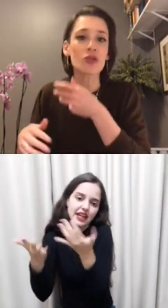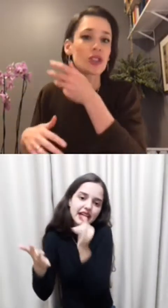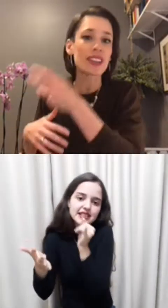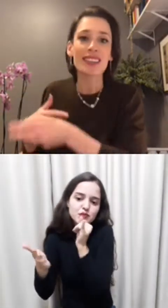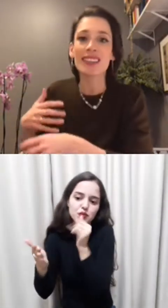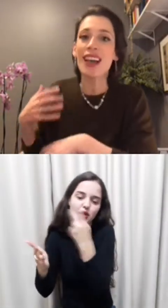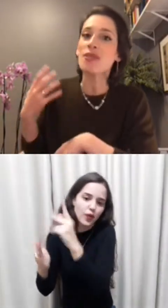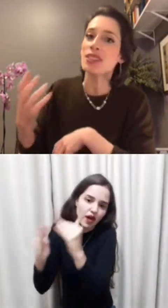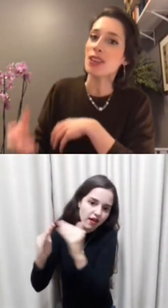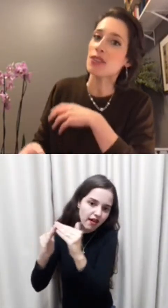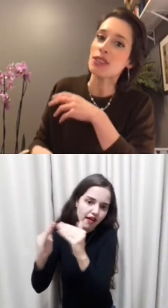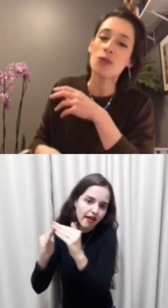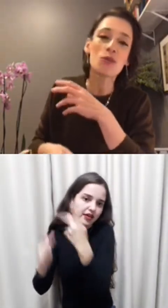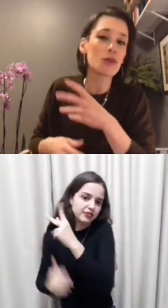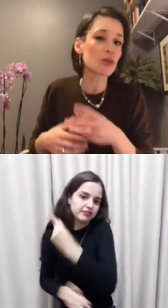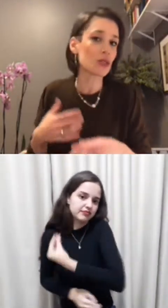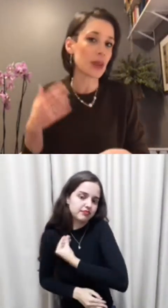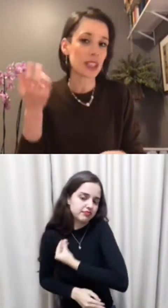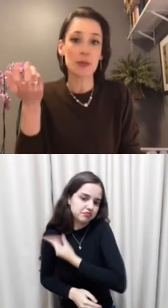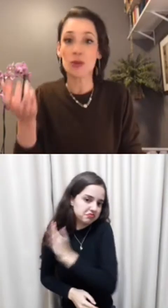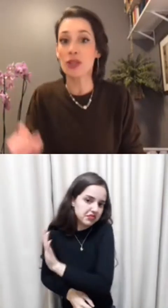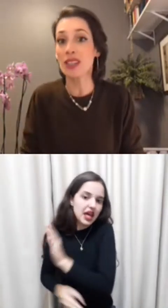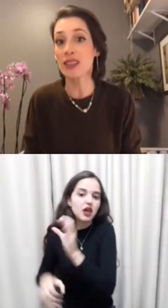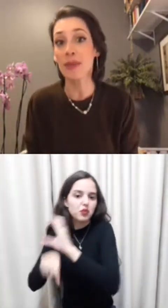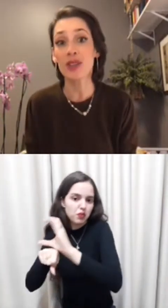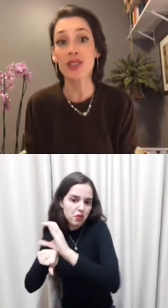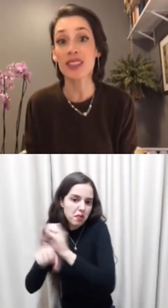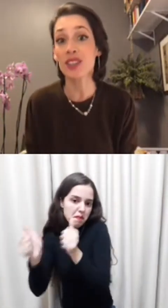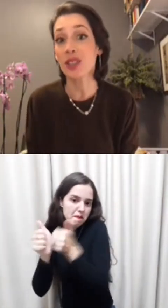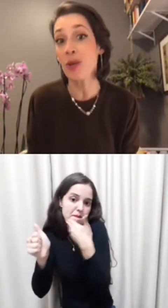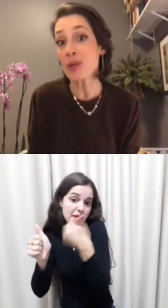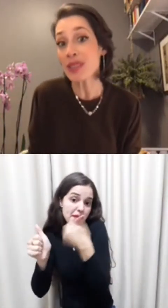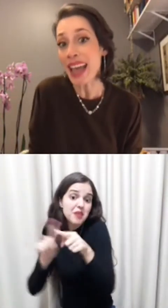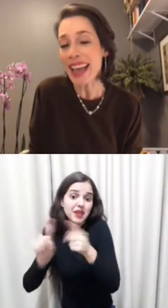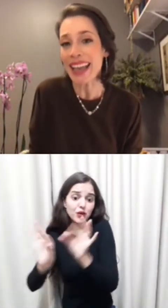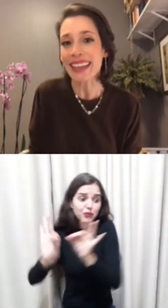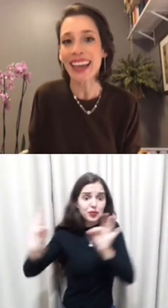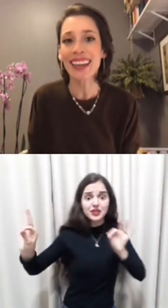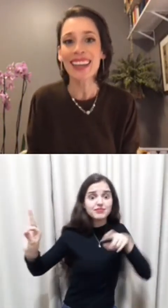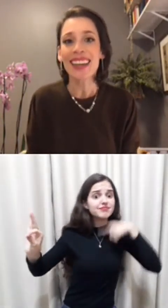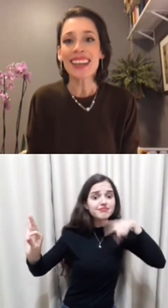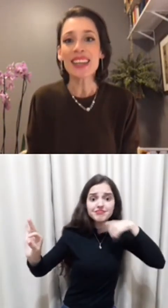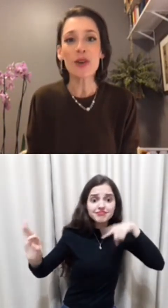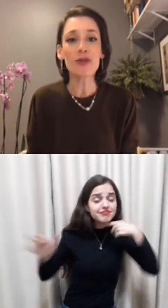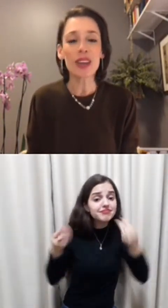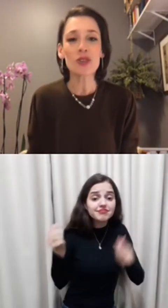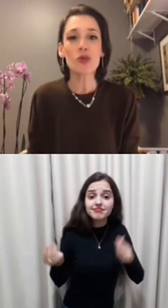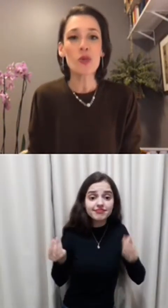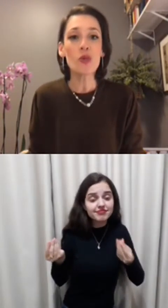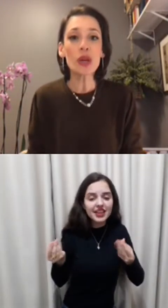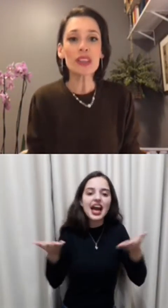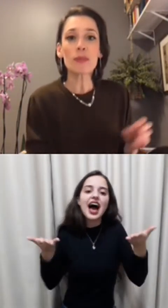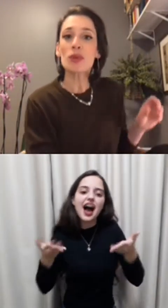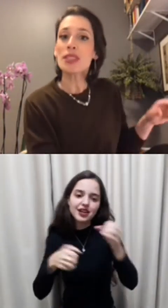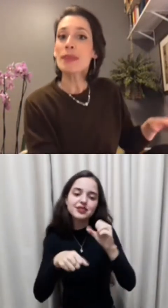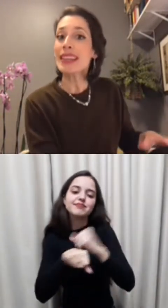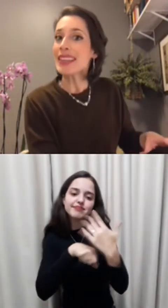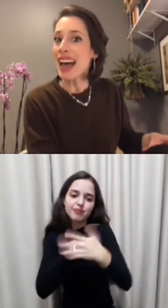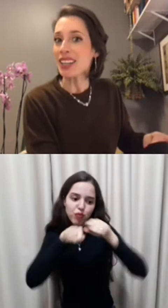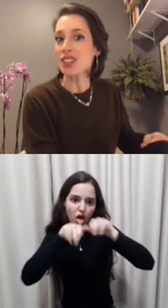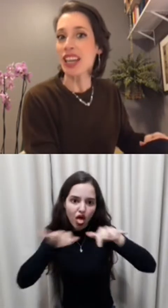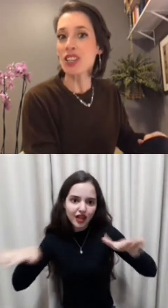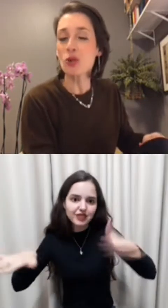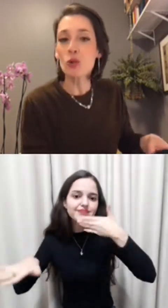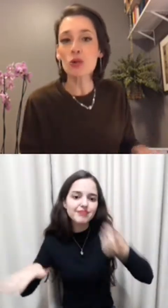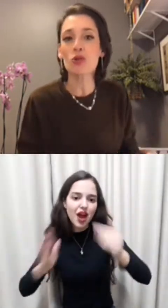de onde ele está, consegue fazer cursos, mas as pessoas que estão mais distantes não conseguem, né? E eu vejo muita